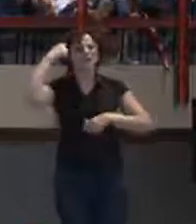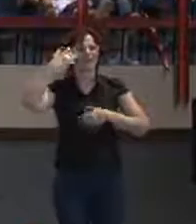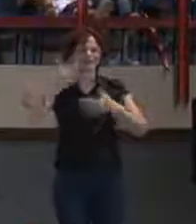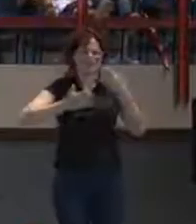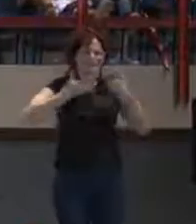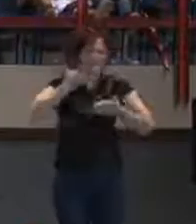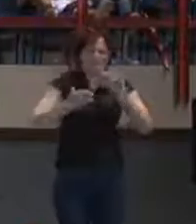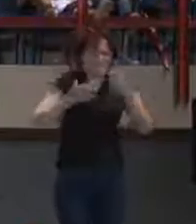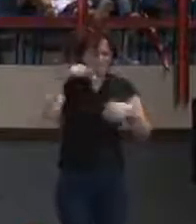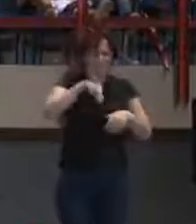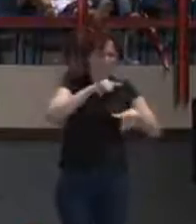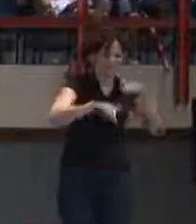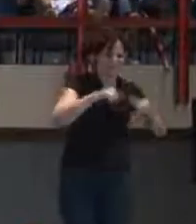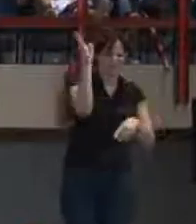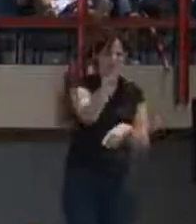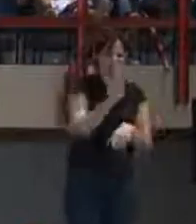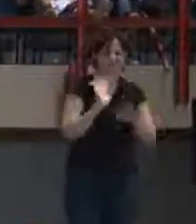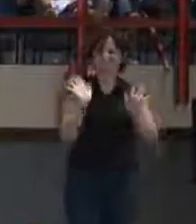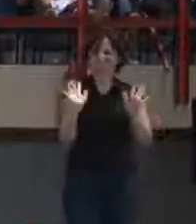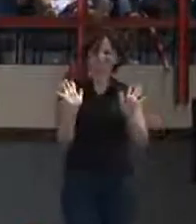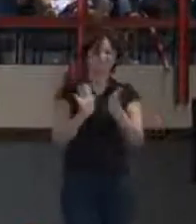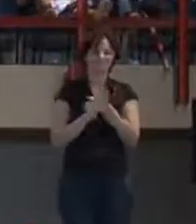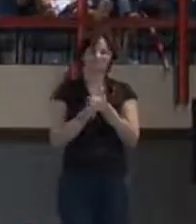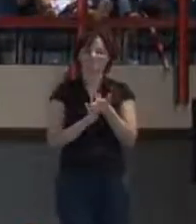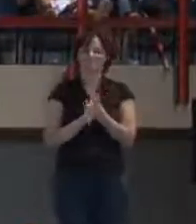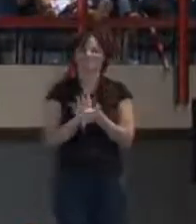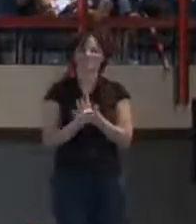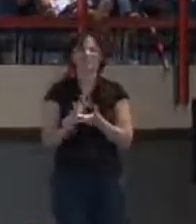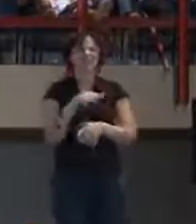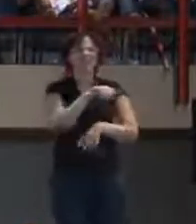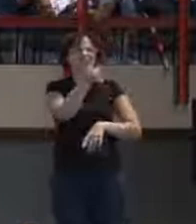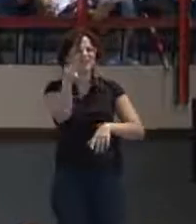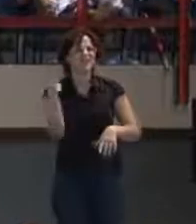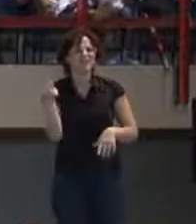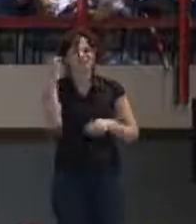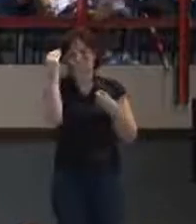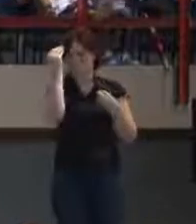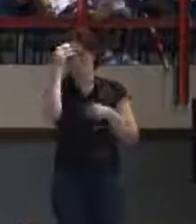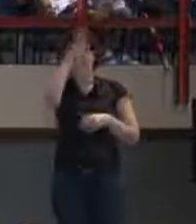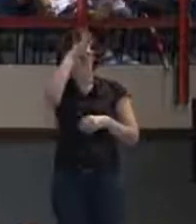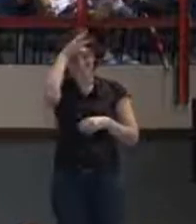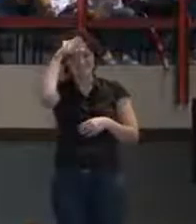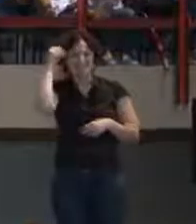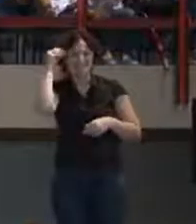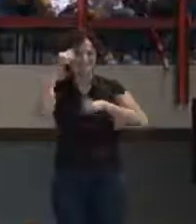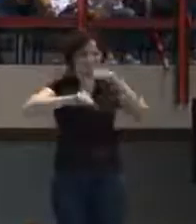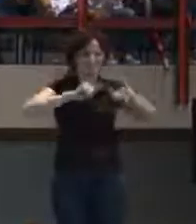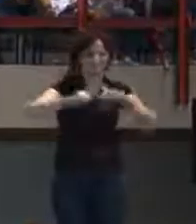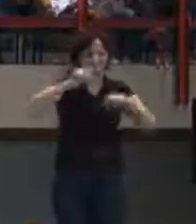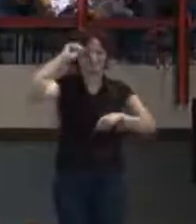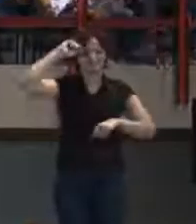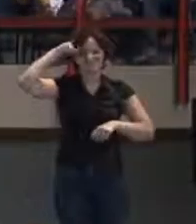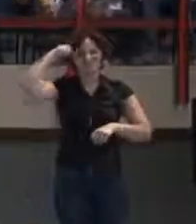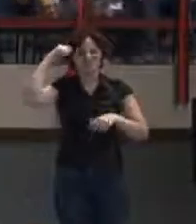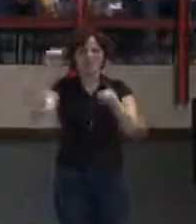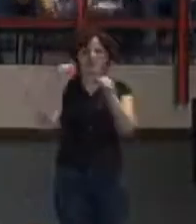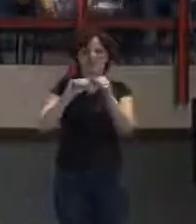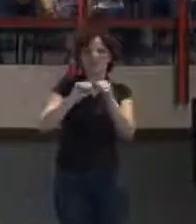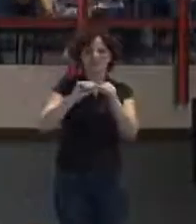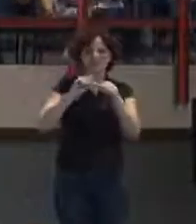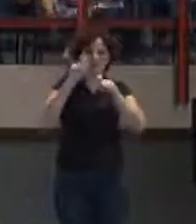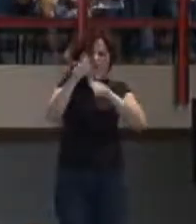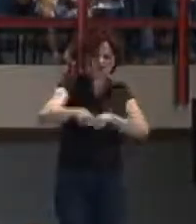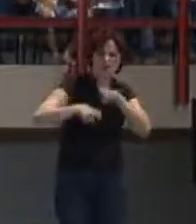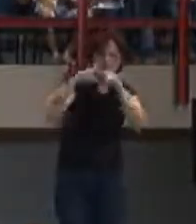teria? Nenhum. Então tirem essa visão errônea de que o trabalho do negro era um trabalho que ele fazia a terra